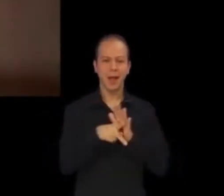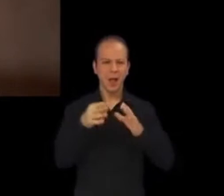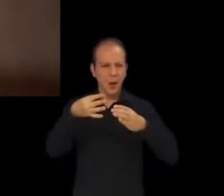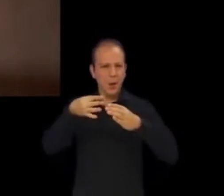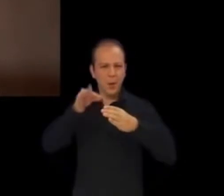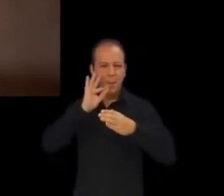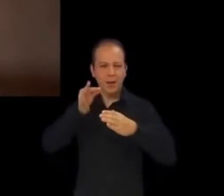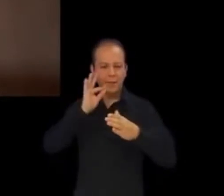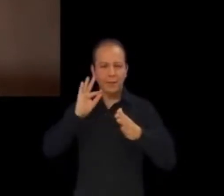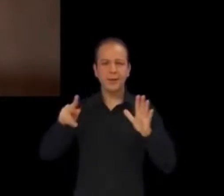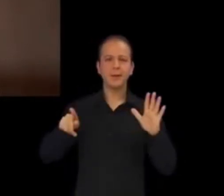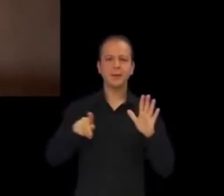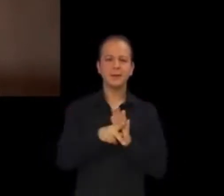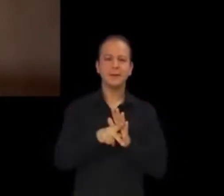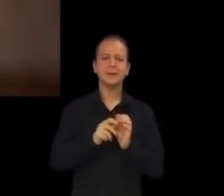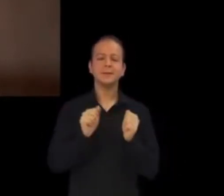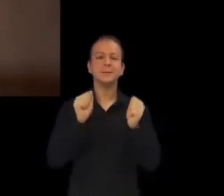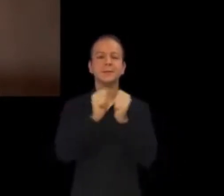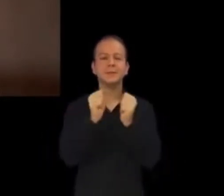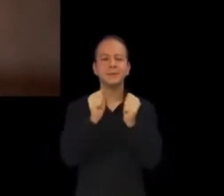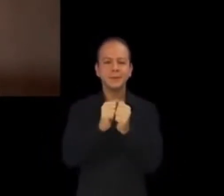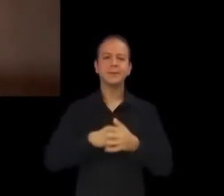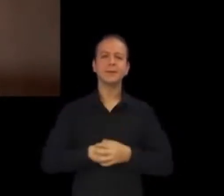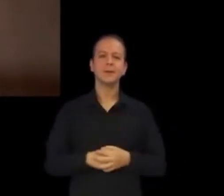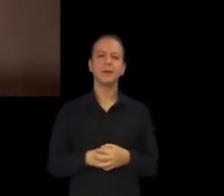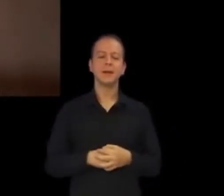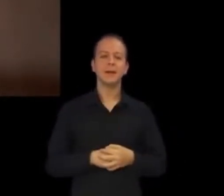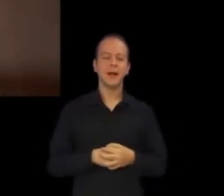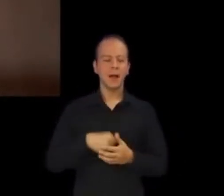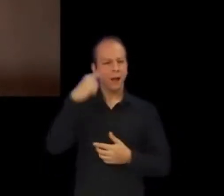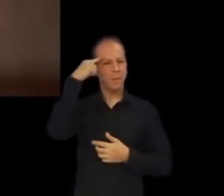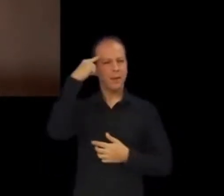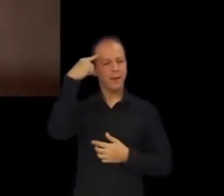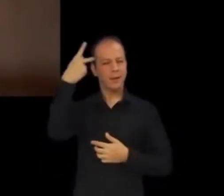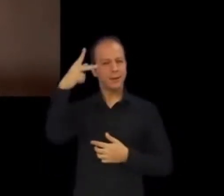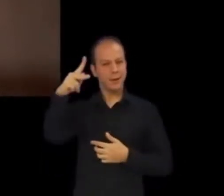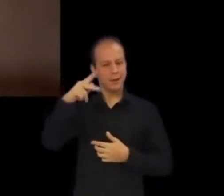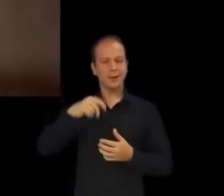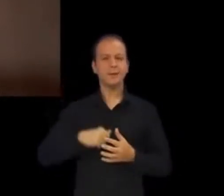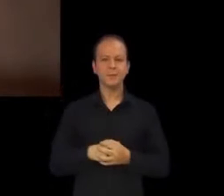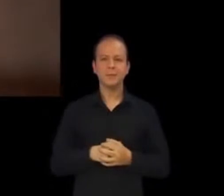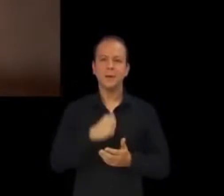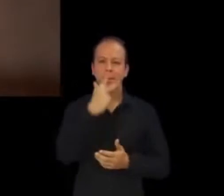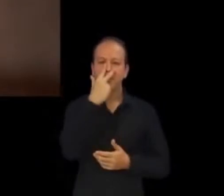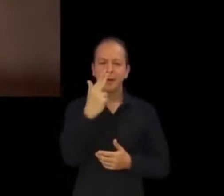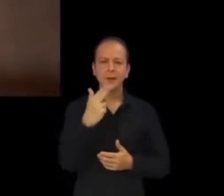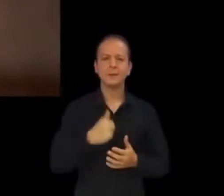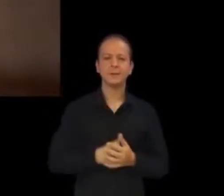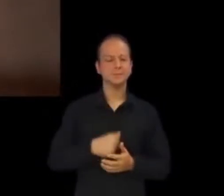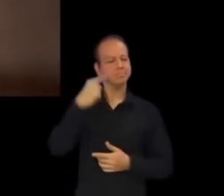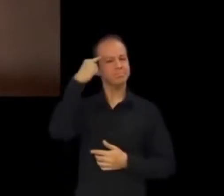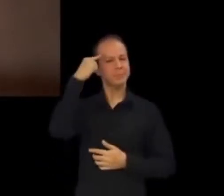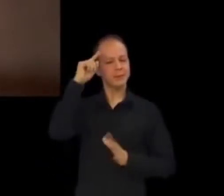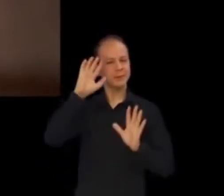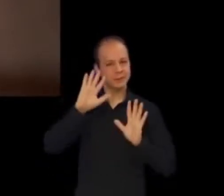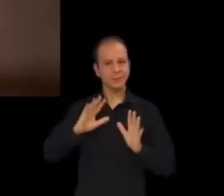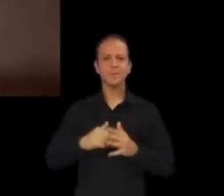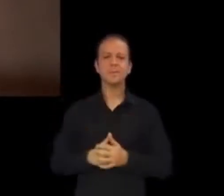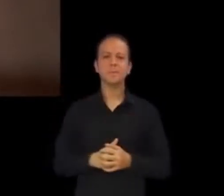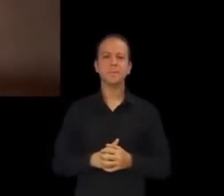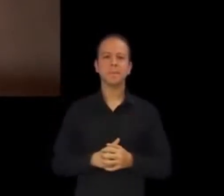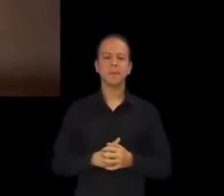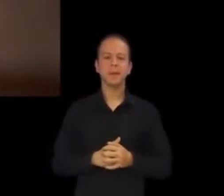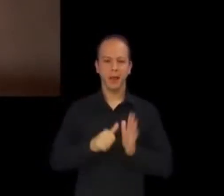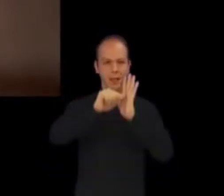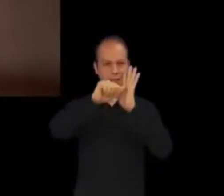eu vou tomar café, as pessoas olham de um jeito. Na cabeça delas, elas... Ariel Goldenberg. Elas pensam